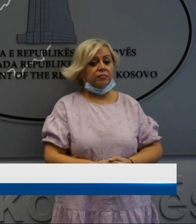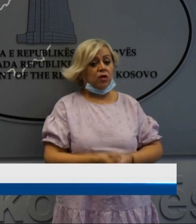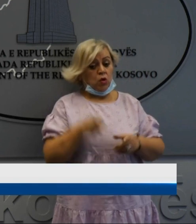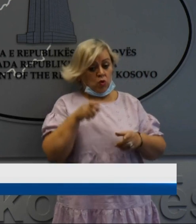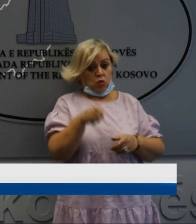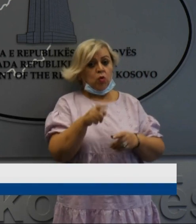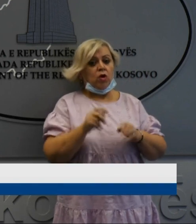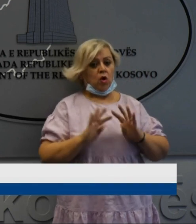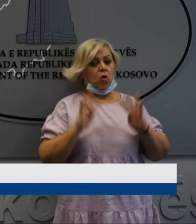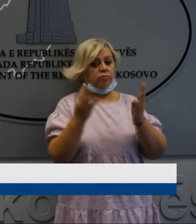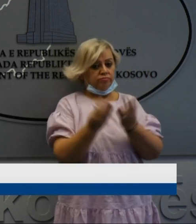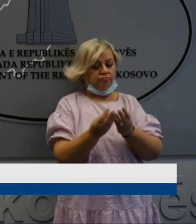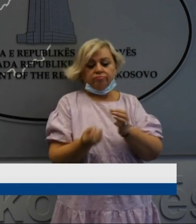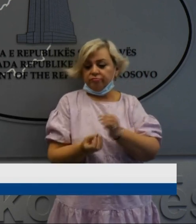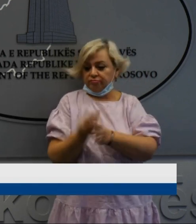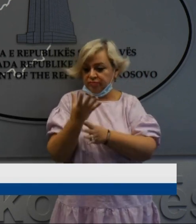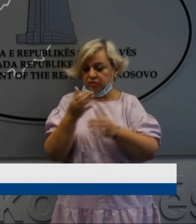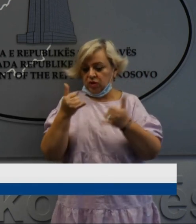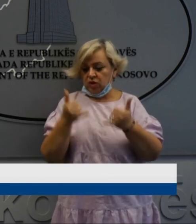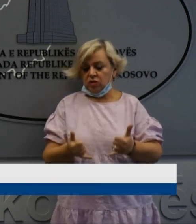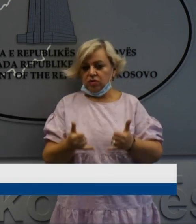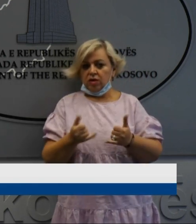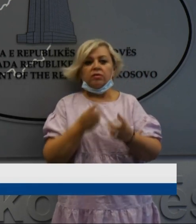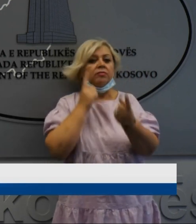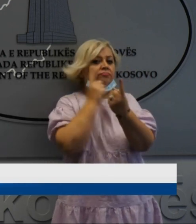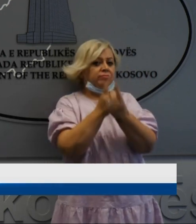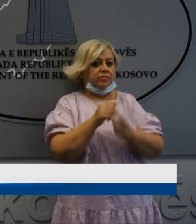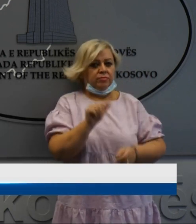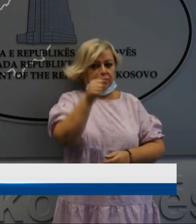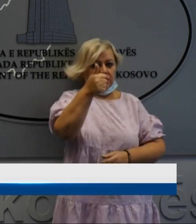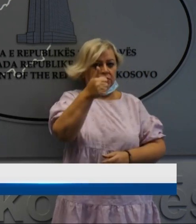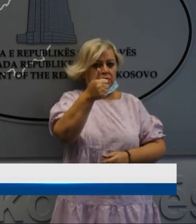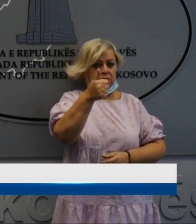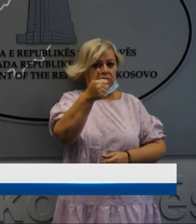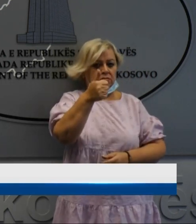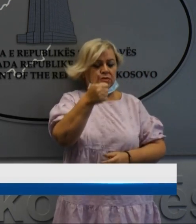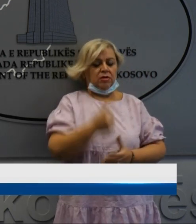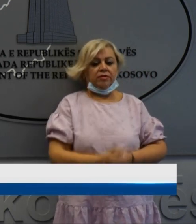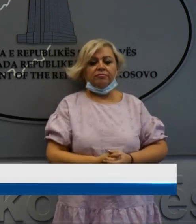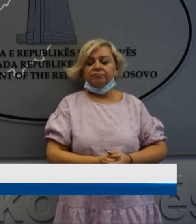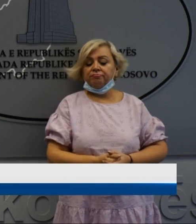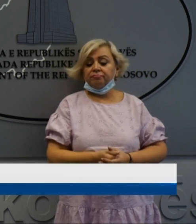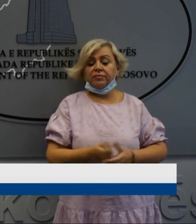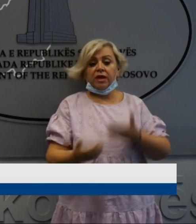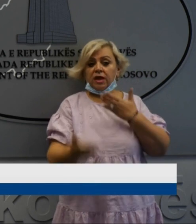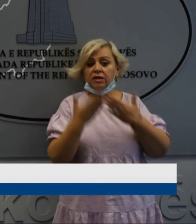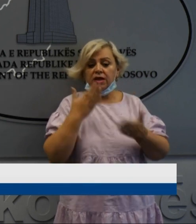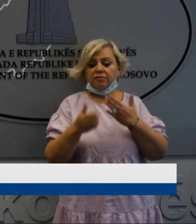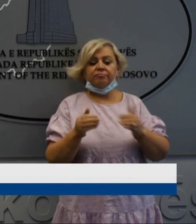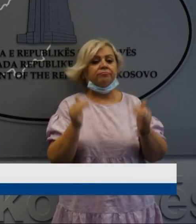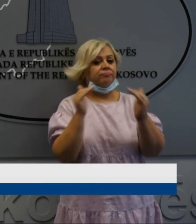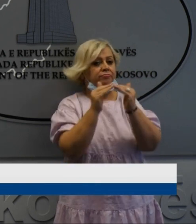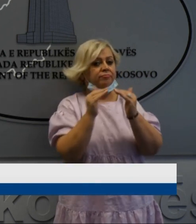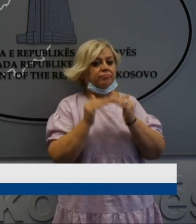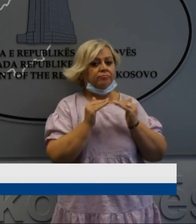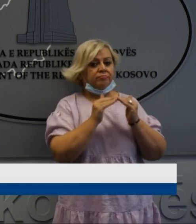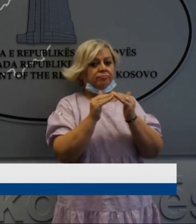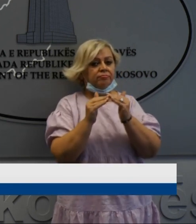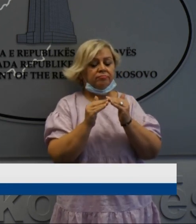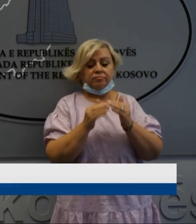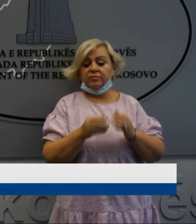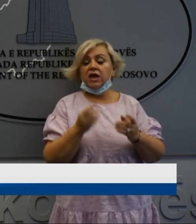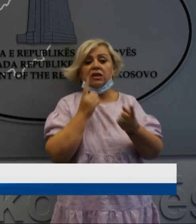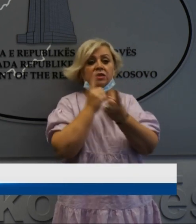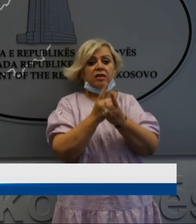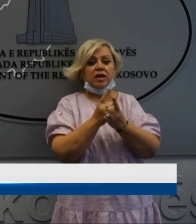Ky komitet është formuar dhe sot kemi pasur takimin e parë. Në këtë takim jemi dakorduar që